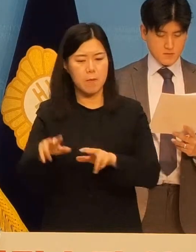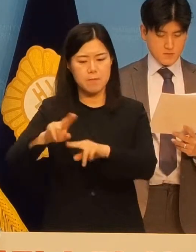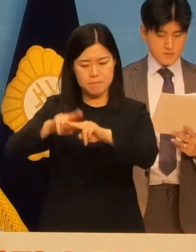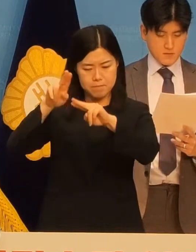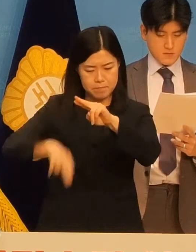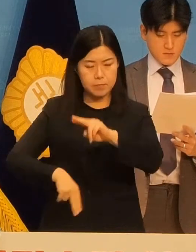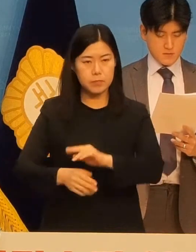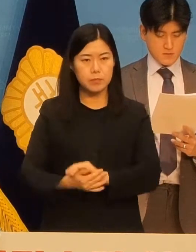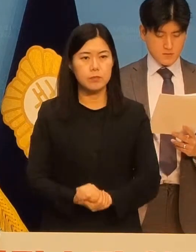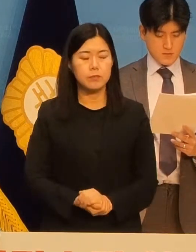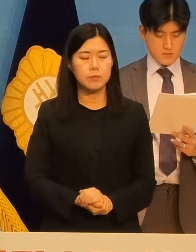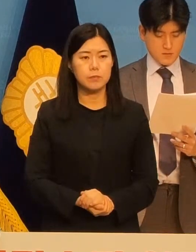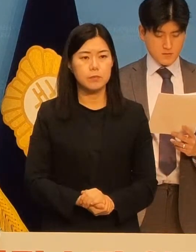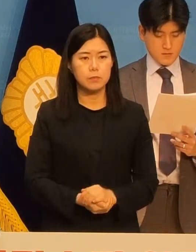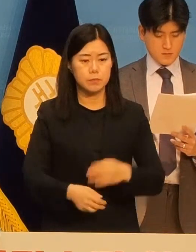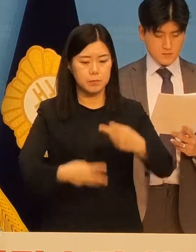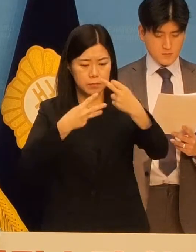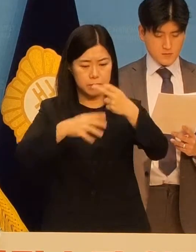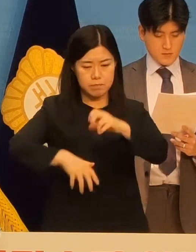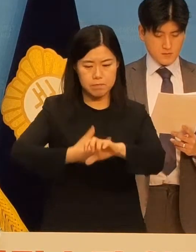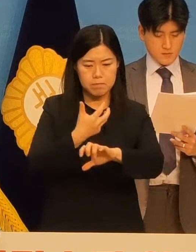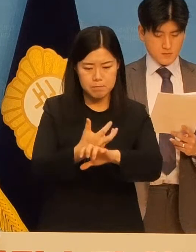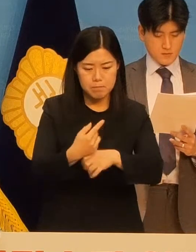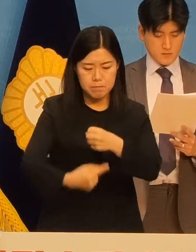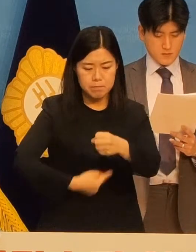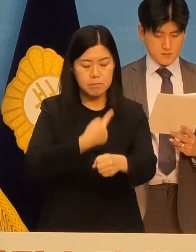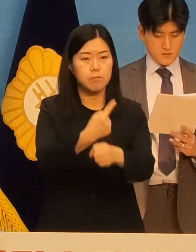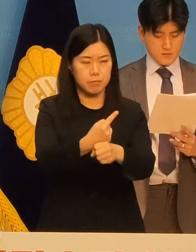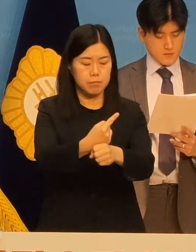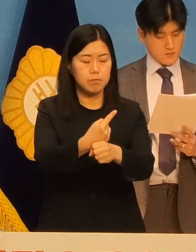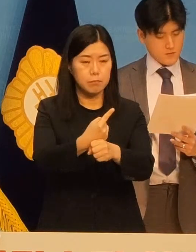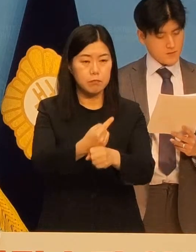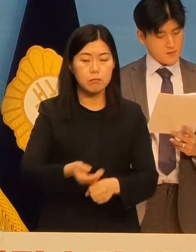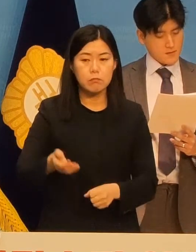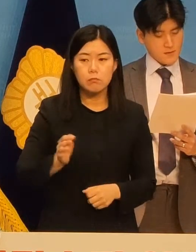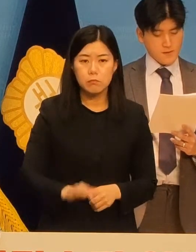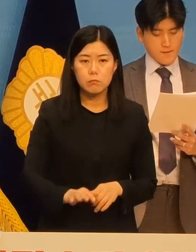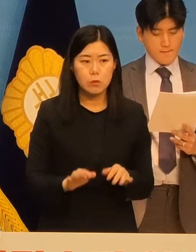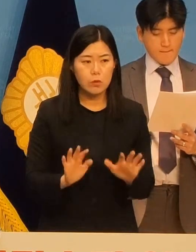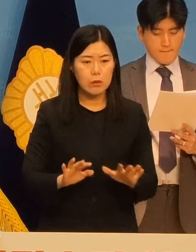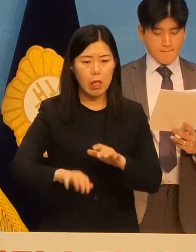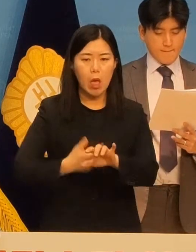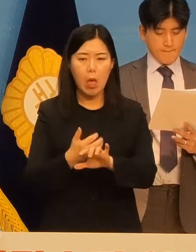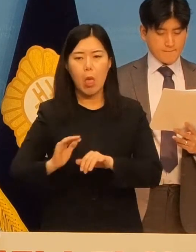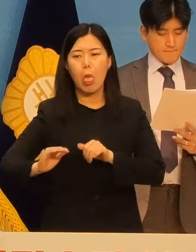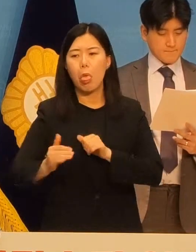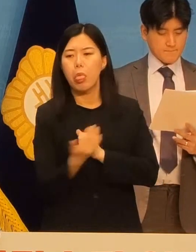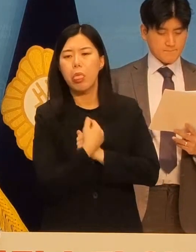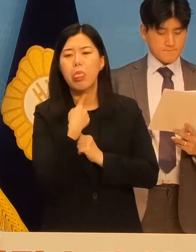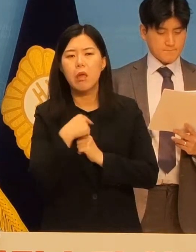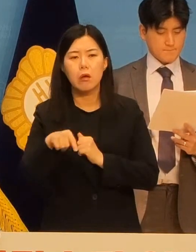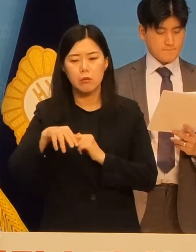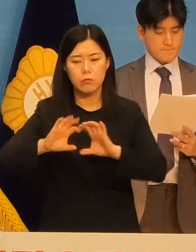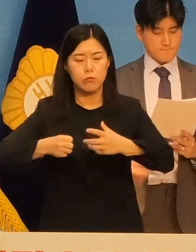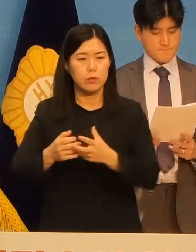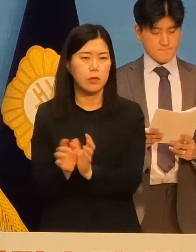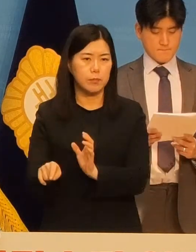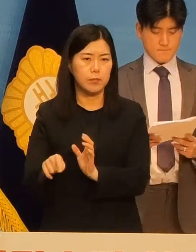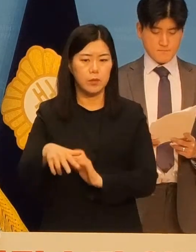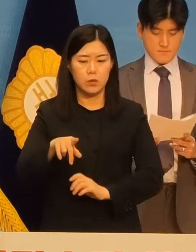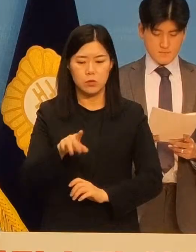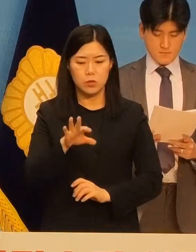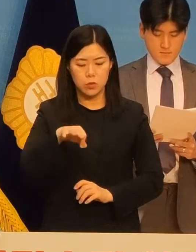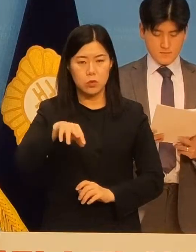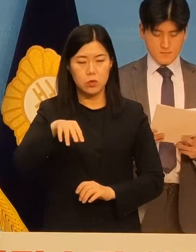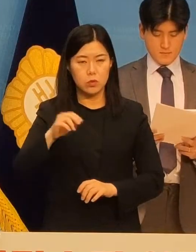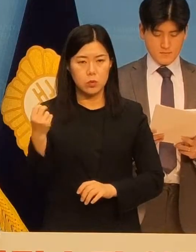사퇴하라. 12.3 내란 1년이 됐는데 아직도 내란 옹호하는 국민의힘 정성호 법무부